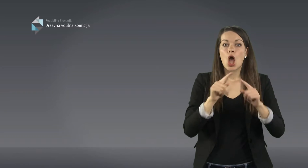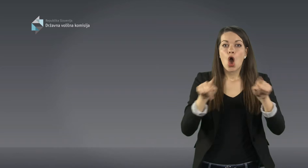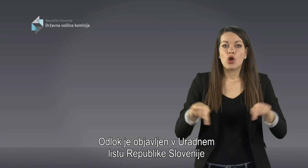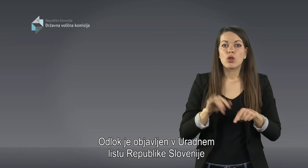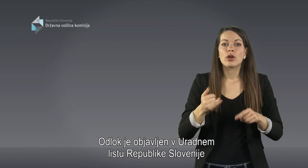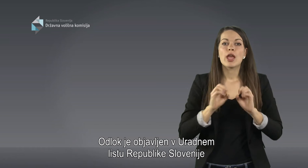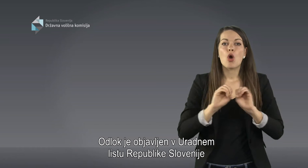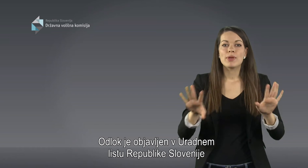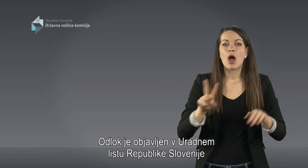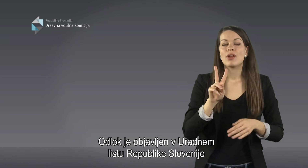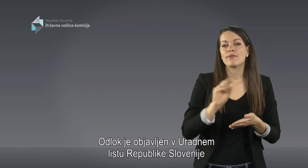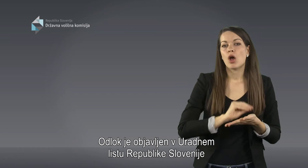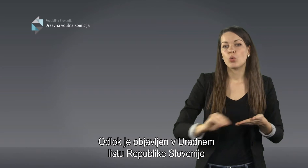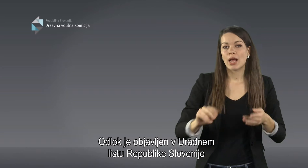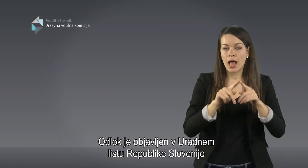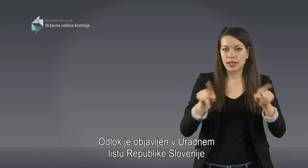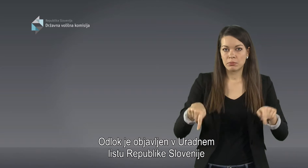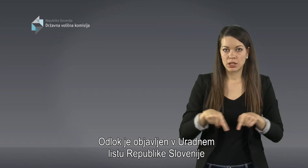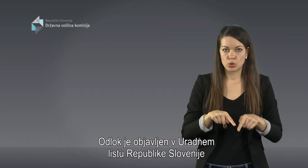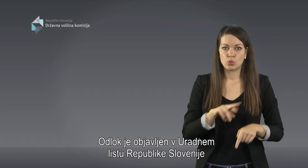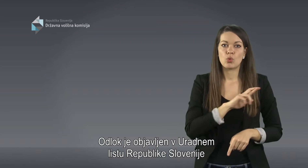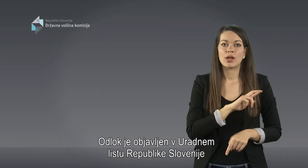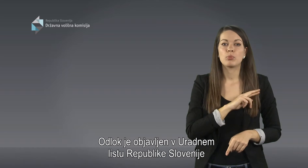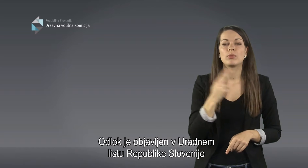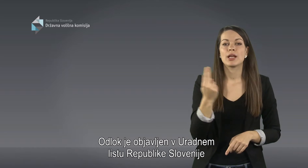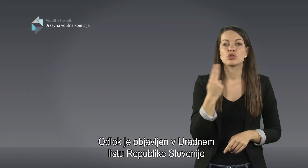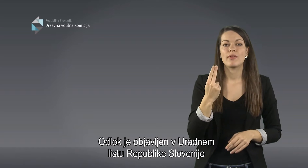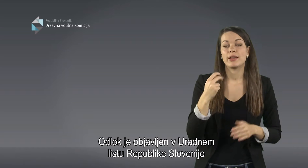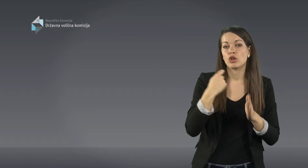Odlok je objavljen v Uradnem listu Republike Slovenije številka